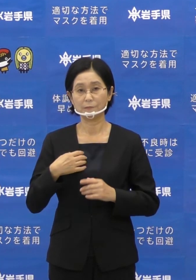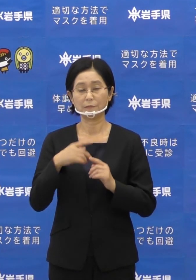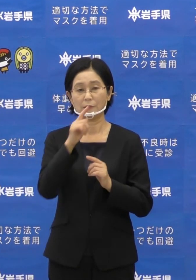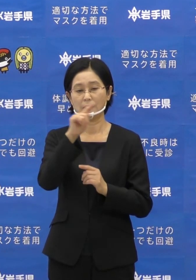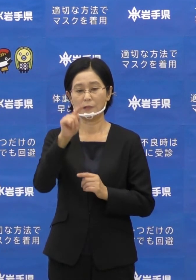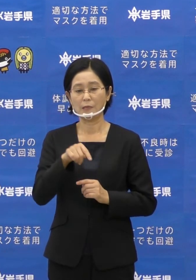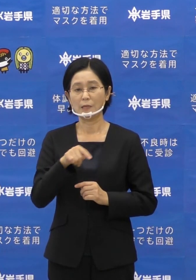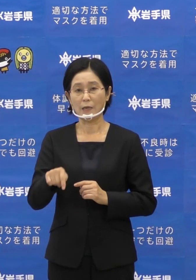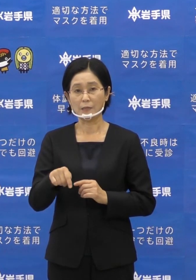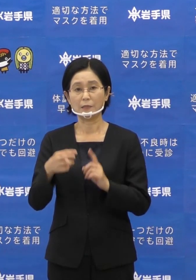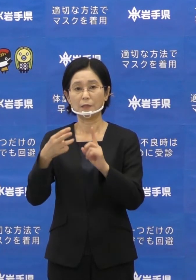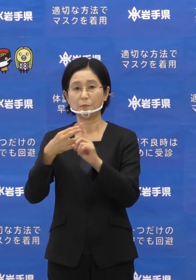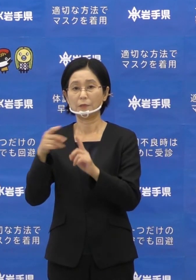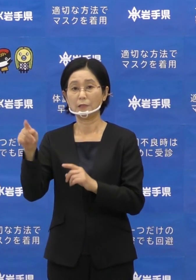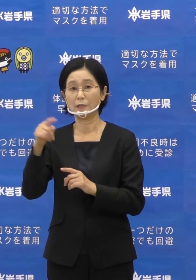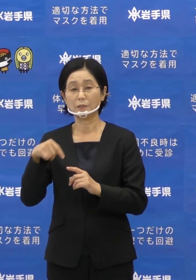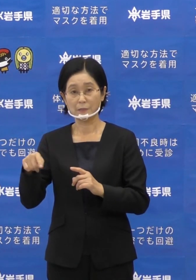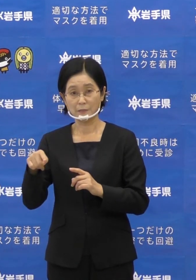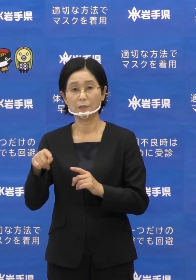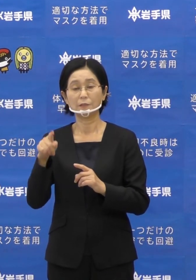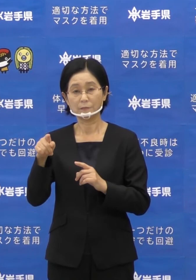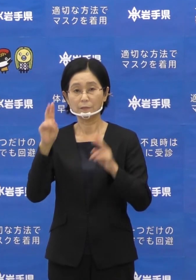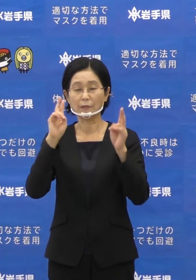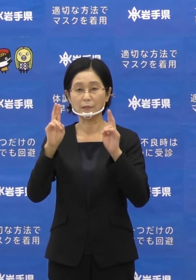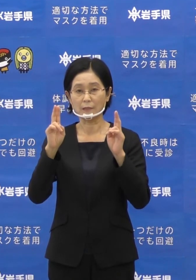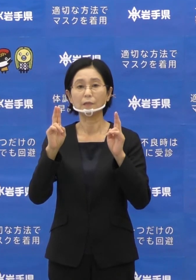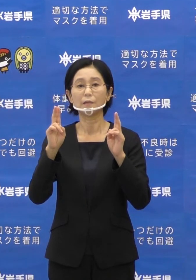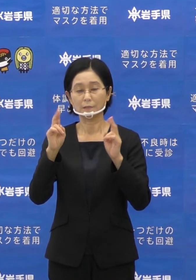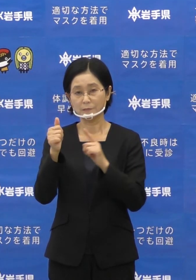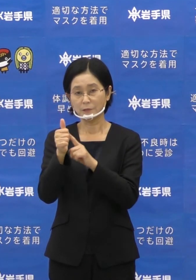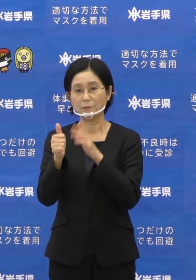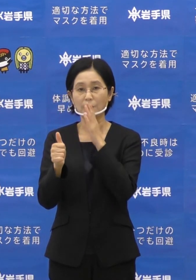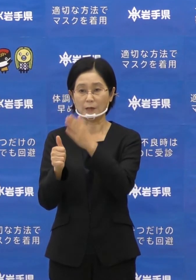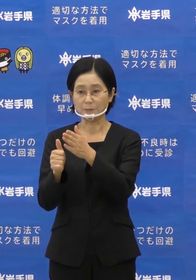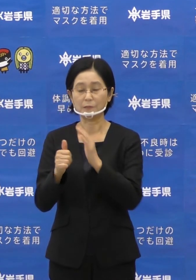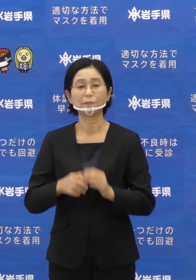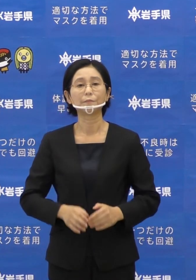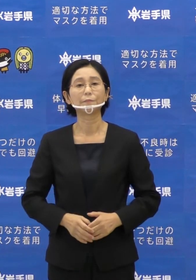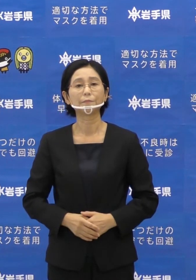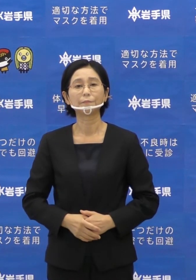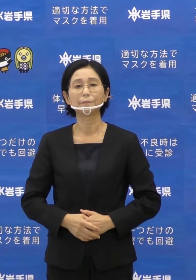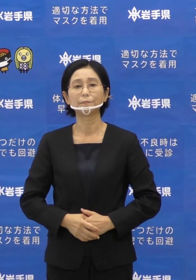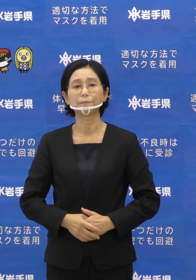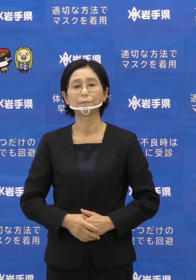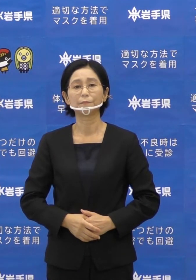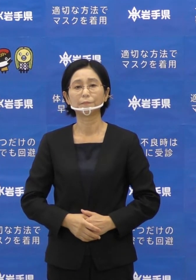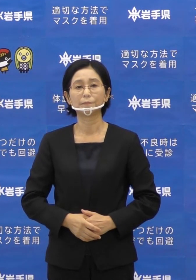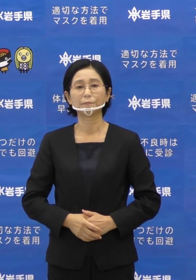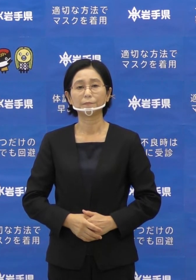IBC 岩手放送の浅見記者にお願いしておりますので、よろしくお願いします。